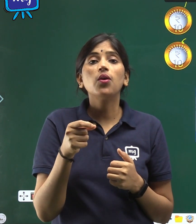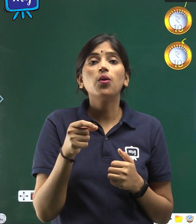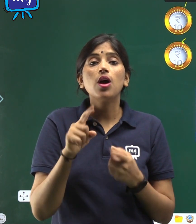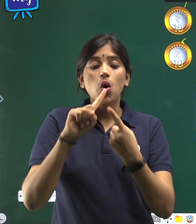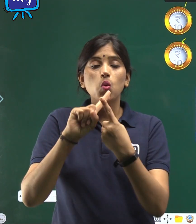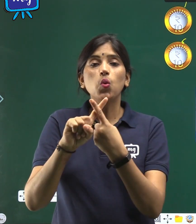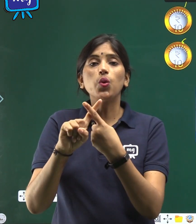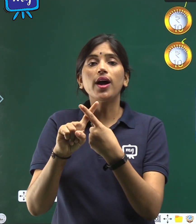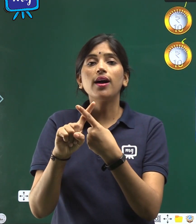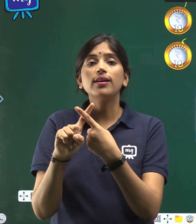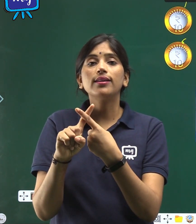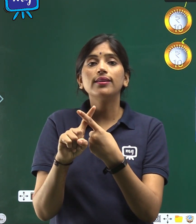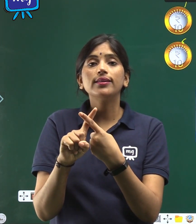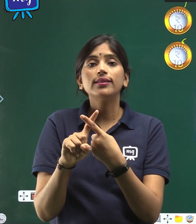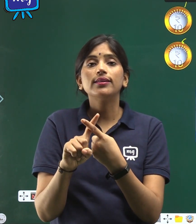गुणा